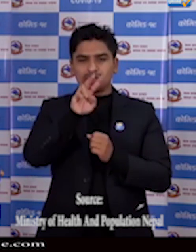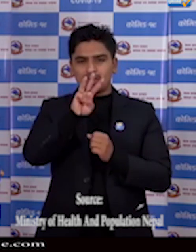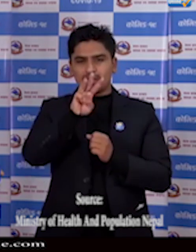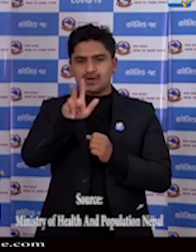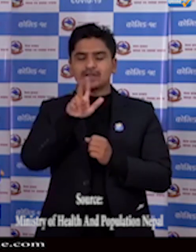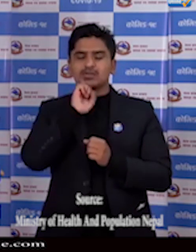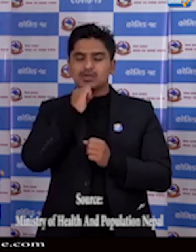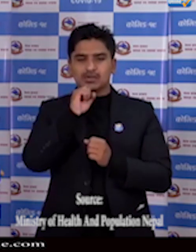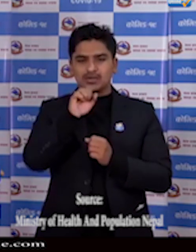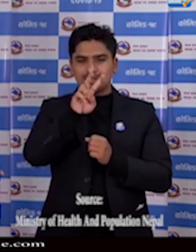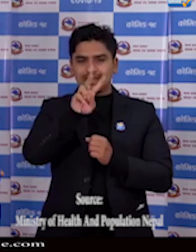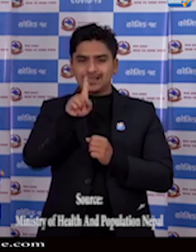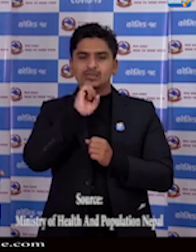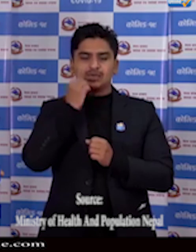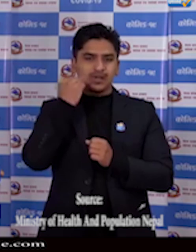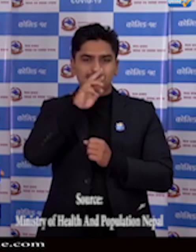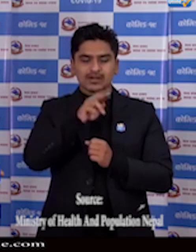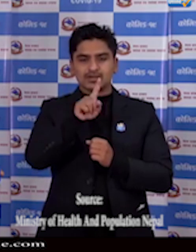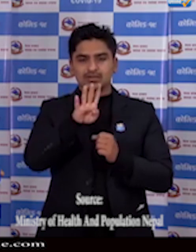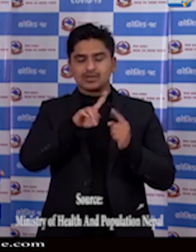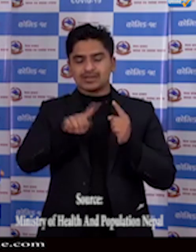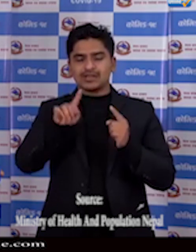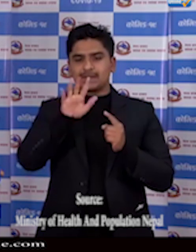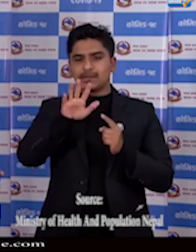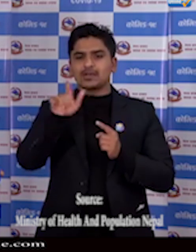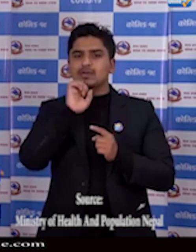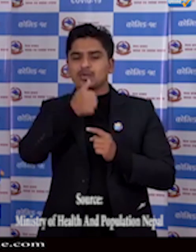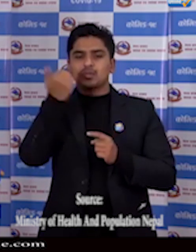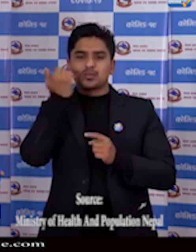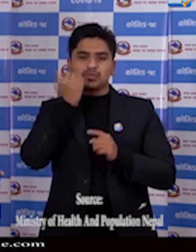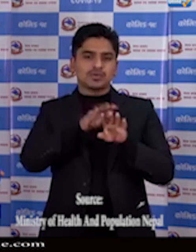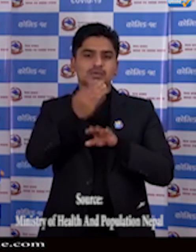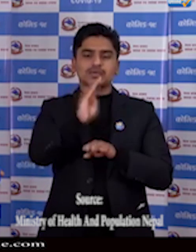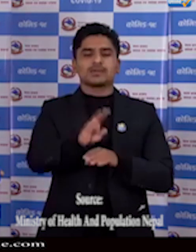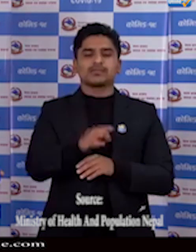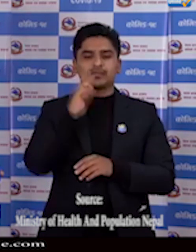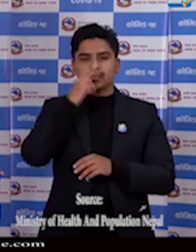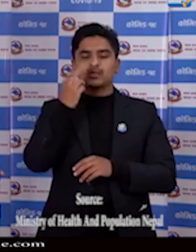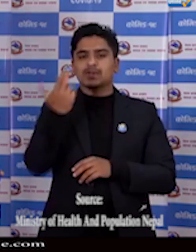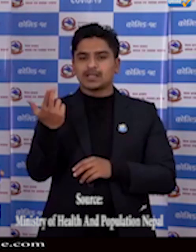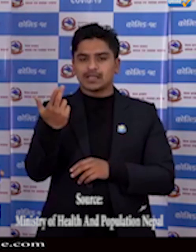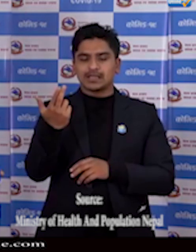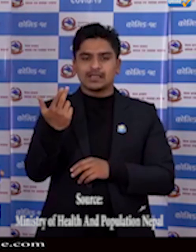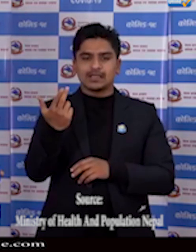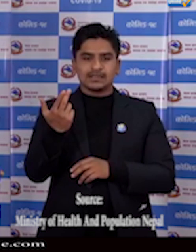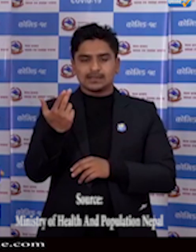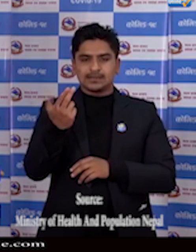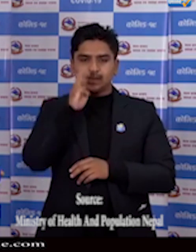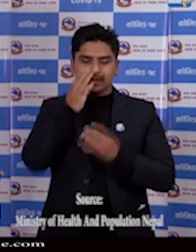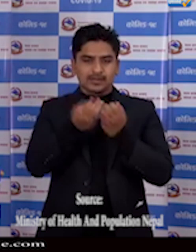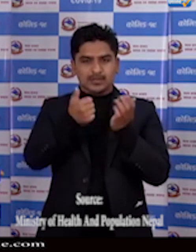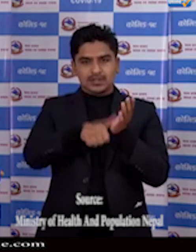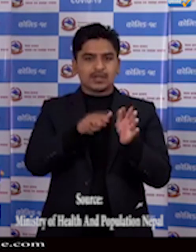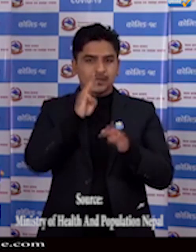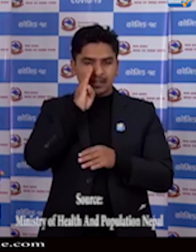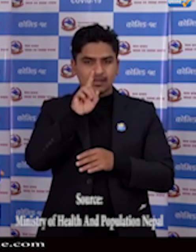21 वर्षका 2 जना महिला र 14 देखि 57 वर्ष उमेरका अन्य पुरुषहरू हुनुहुन्छ। त्यसैगरी रूपन्देहीमा प्रादेशिक जनस्वास्थ्य प्रयोगशालामा